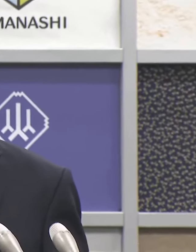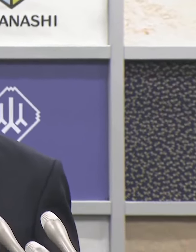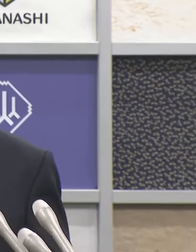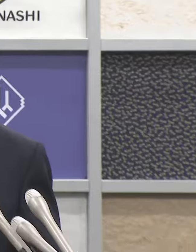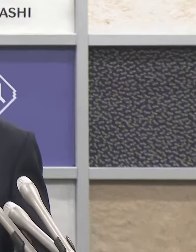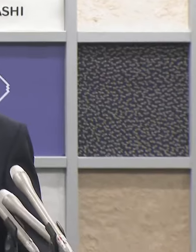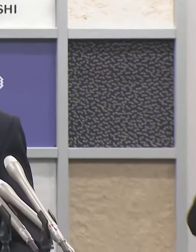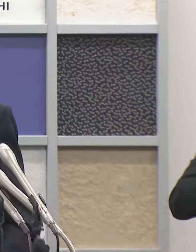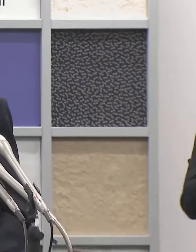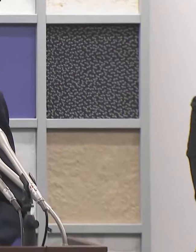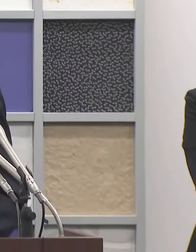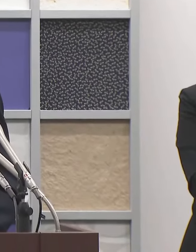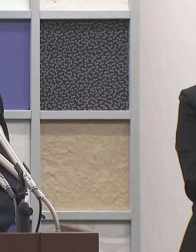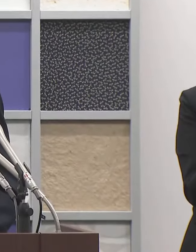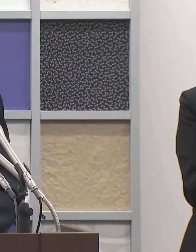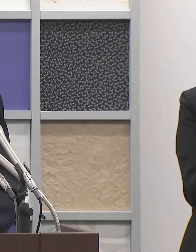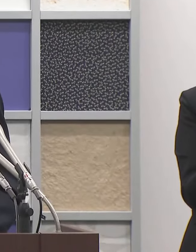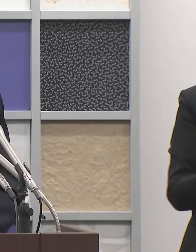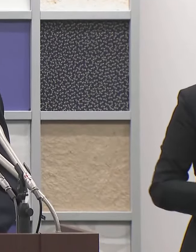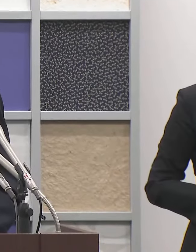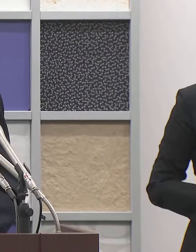他にいかがでしょうか。